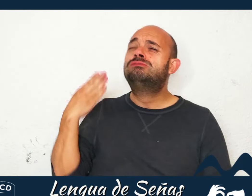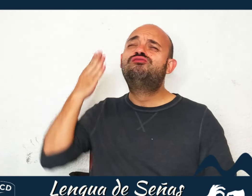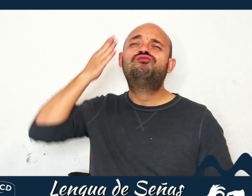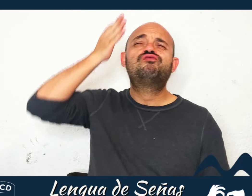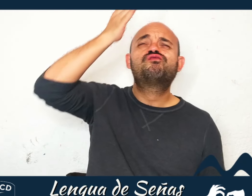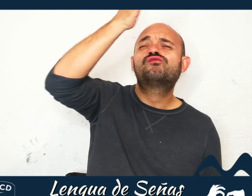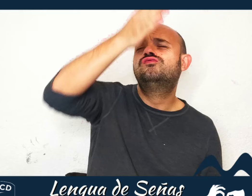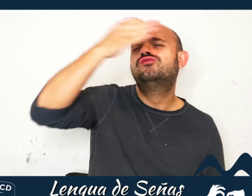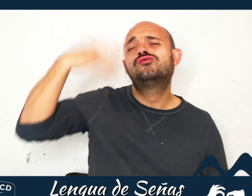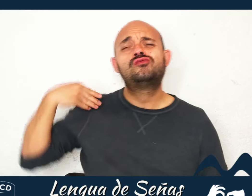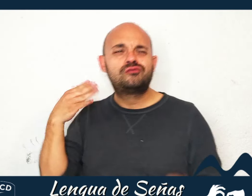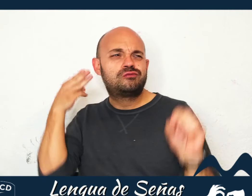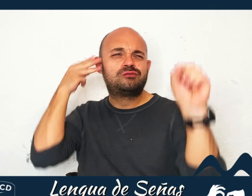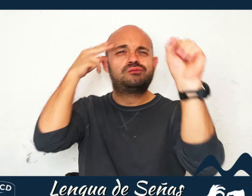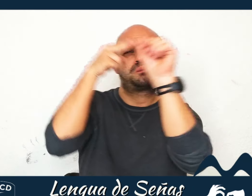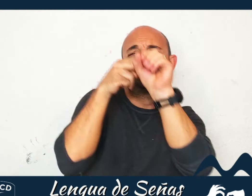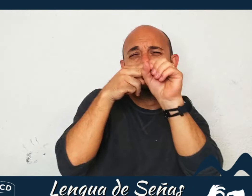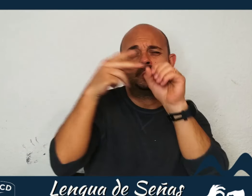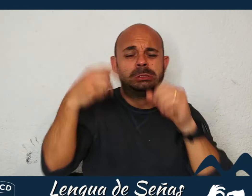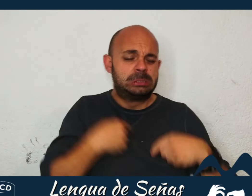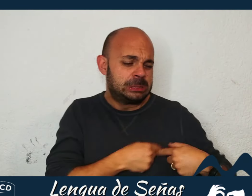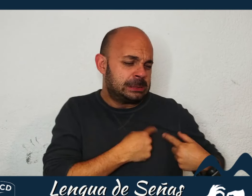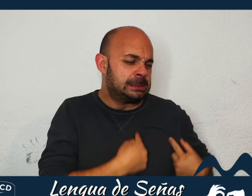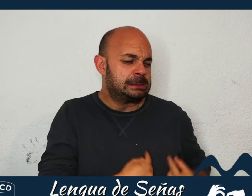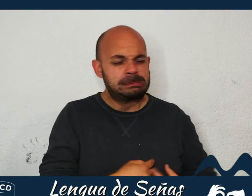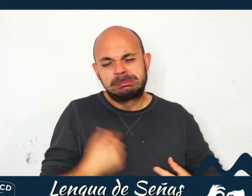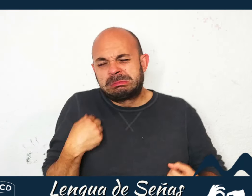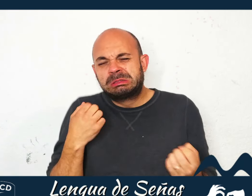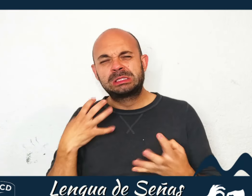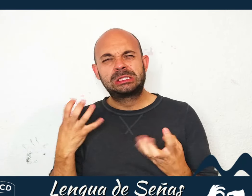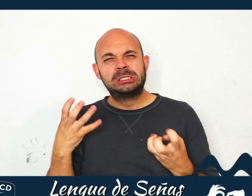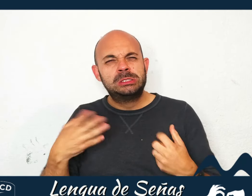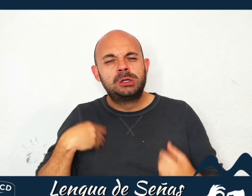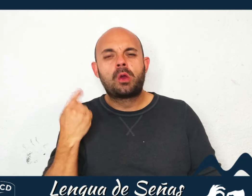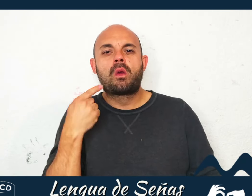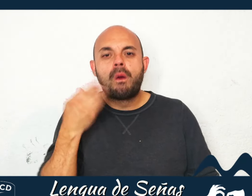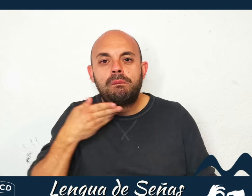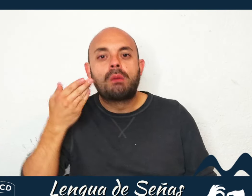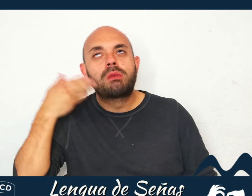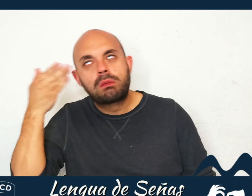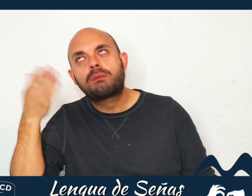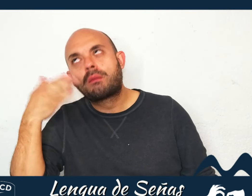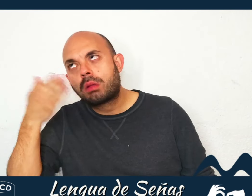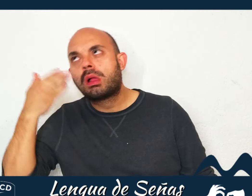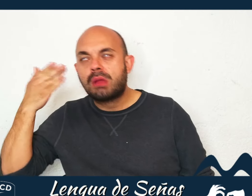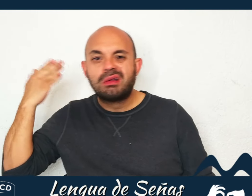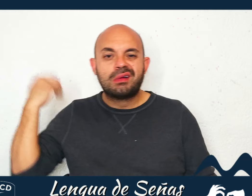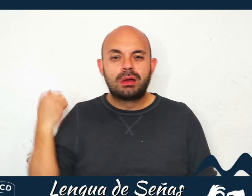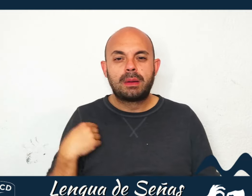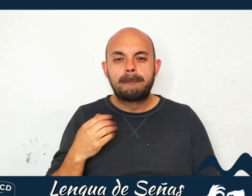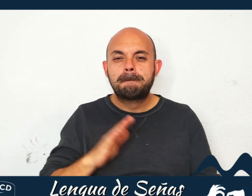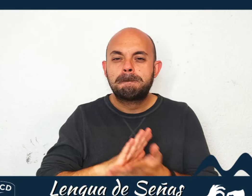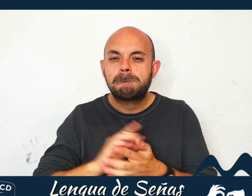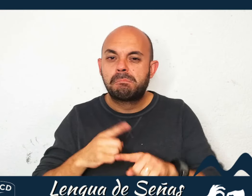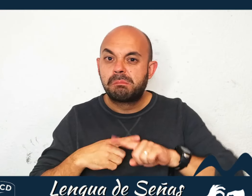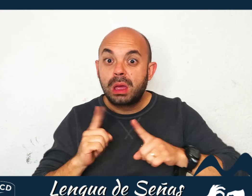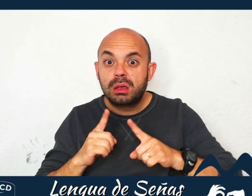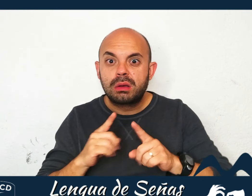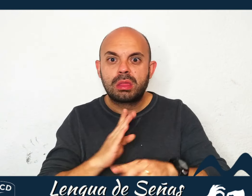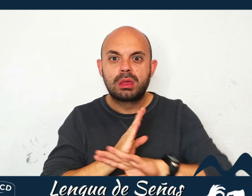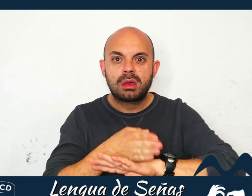en nuestra mente, en nuestro corazón, pero no hacemos nada. Eso es vano. Eso es